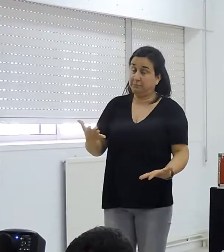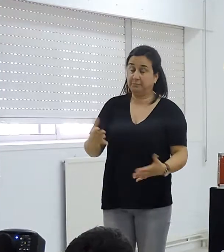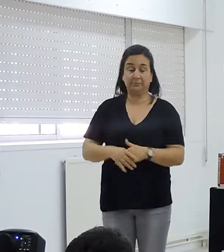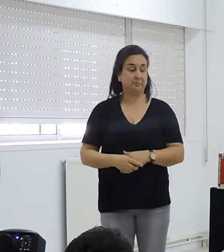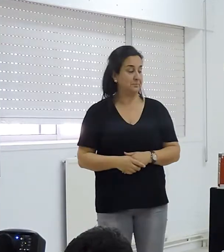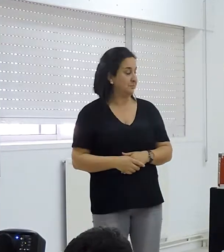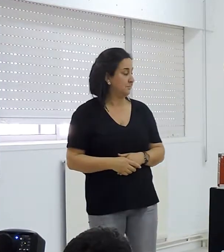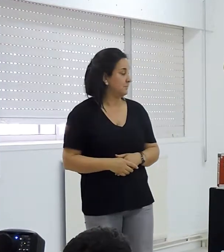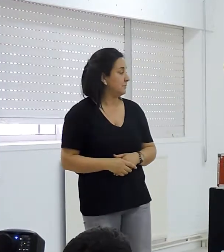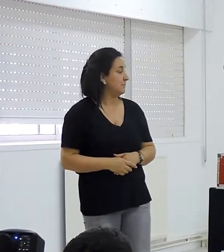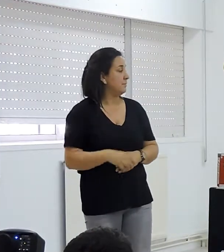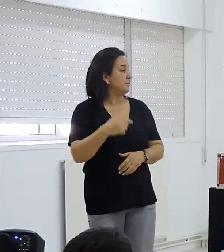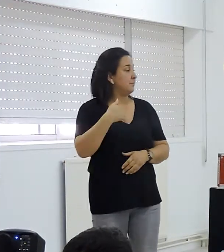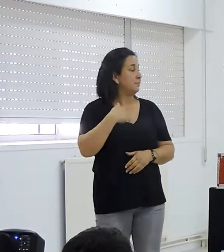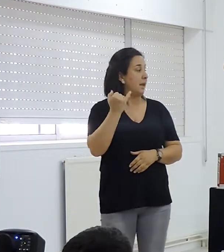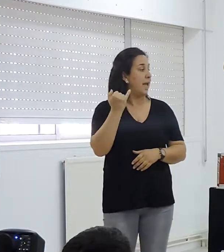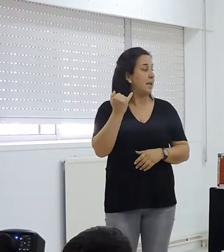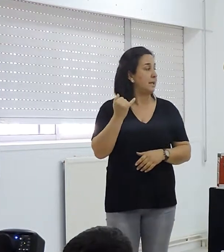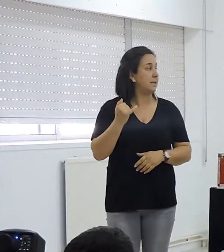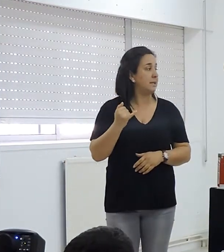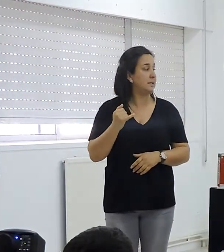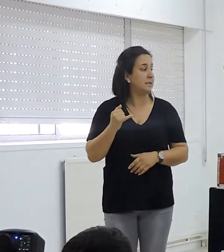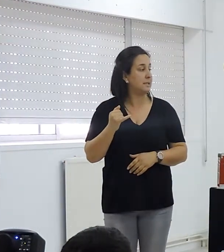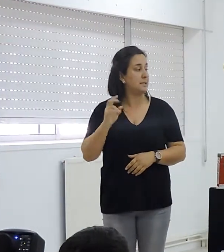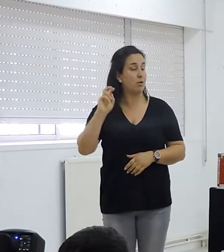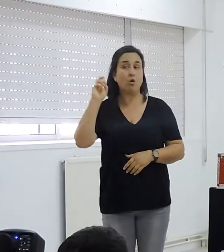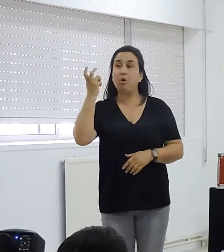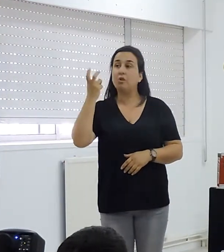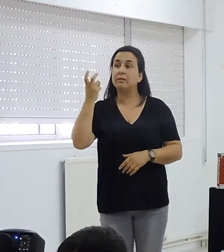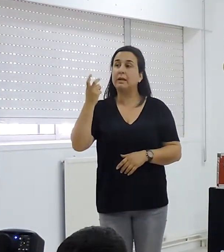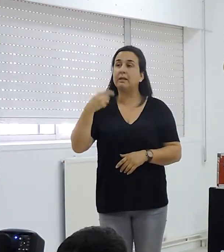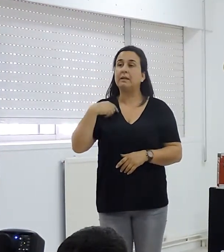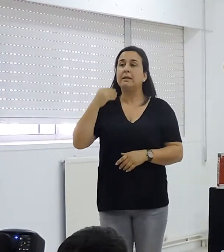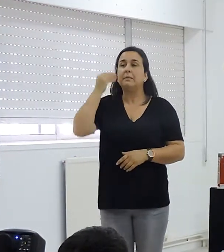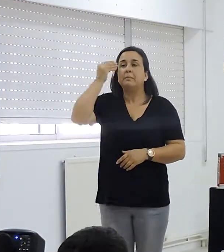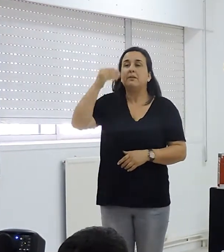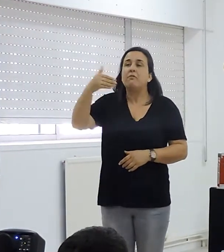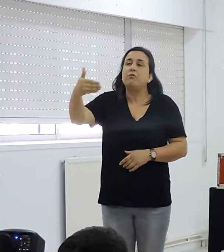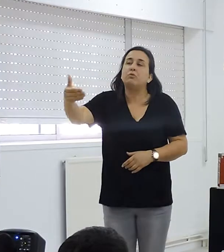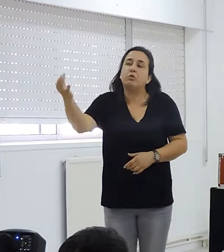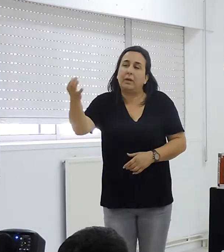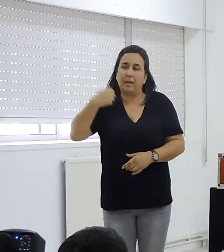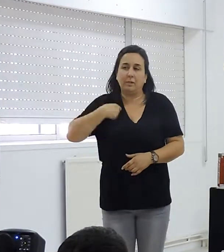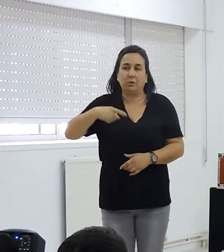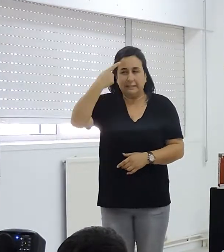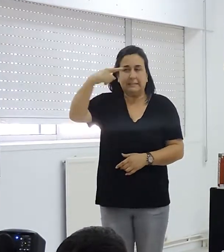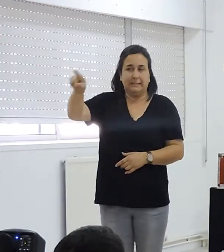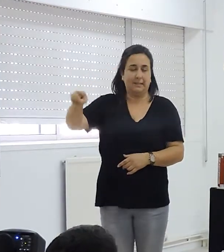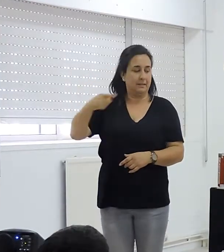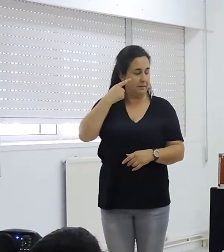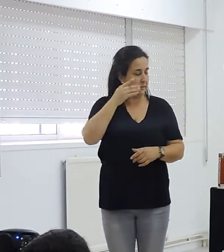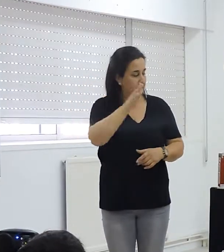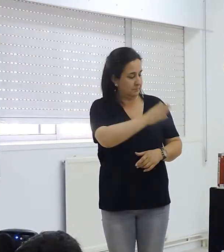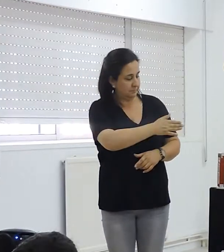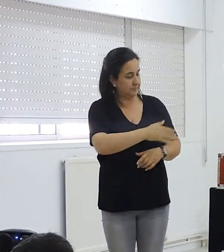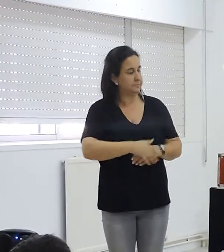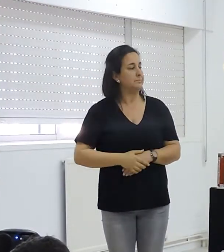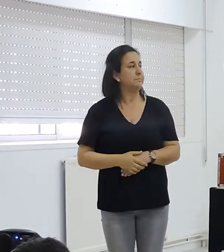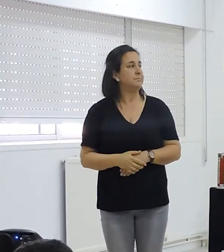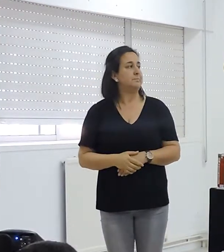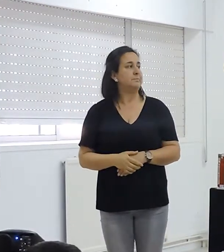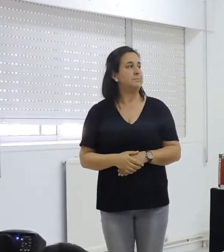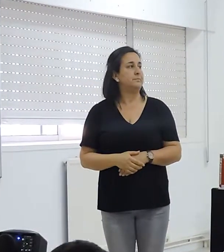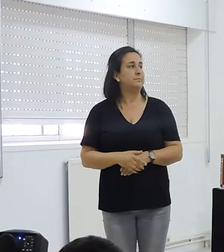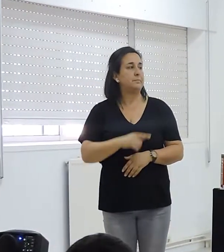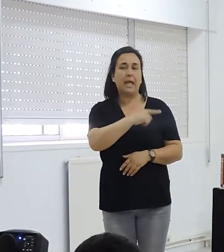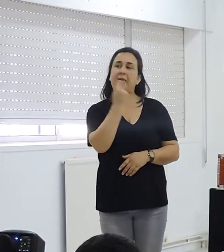Bueno, tengo por aquí otra predicción en esta pizarra. La voy a dejar aquí apoyada por un momentito, ¿vale?